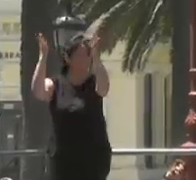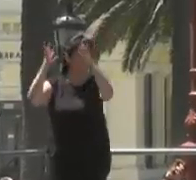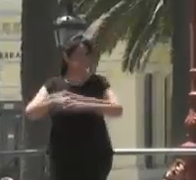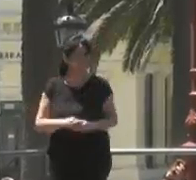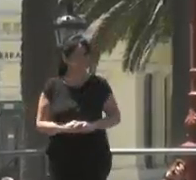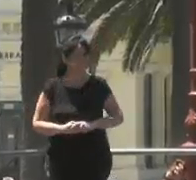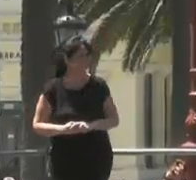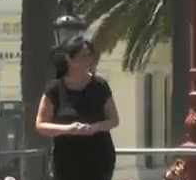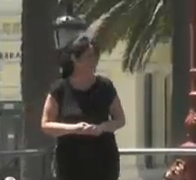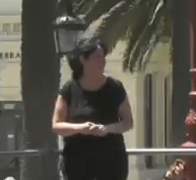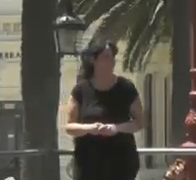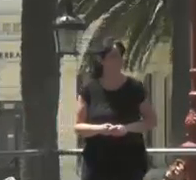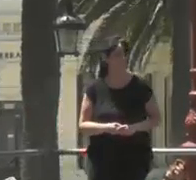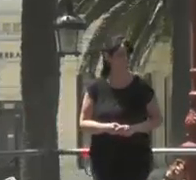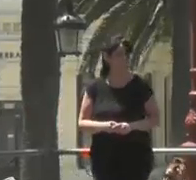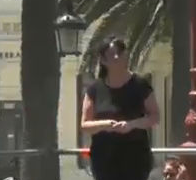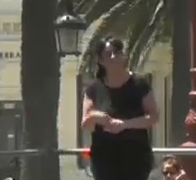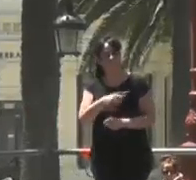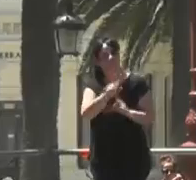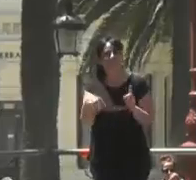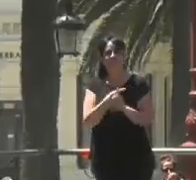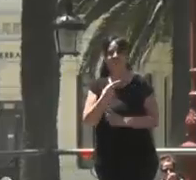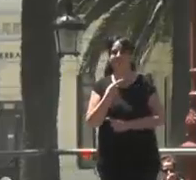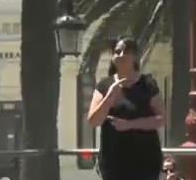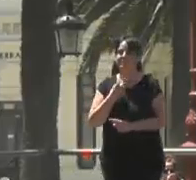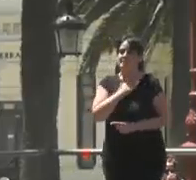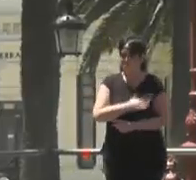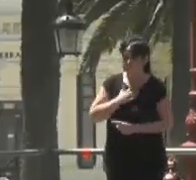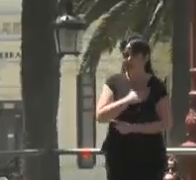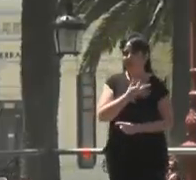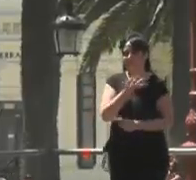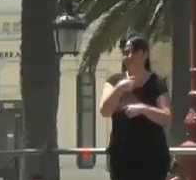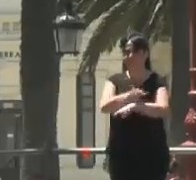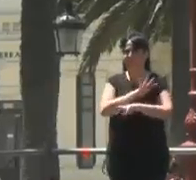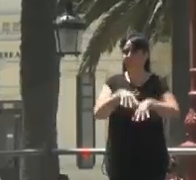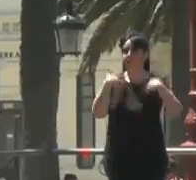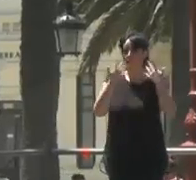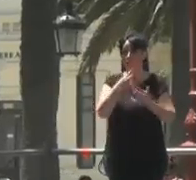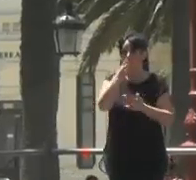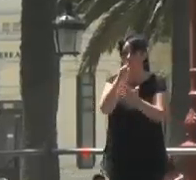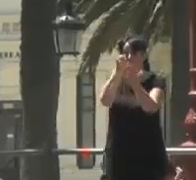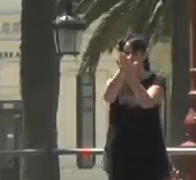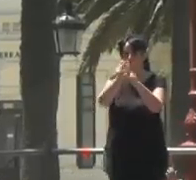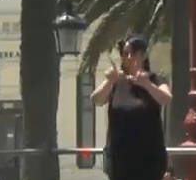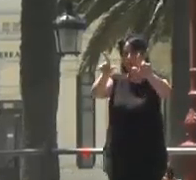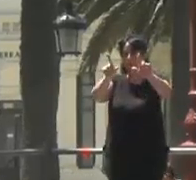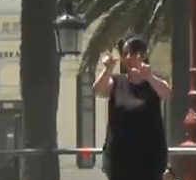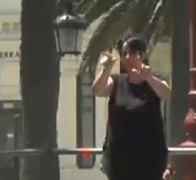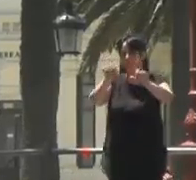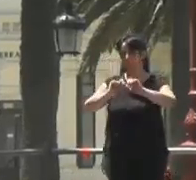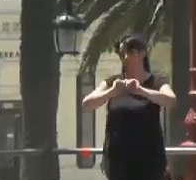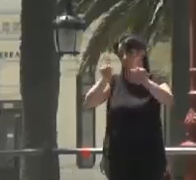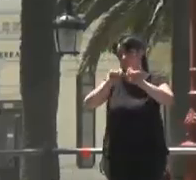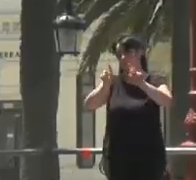E é un placer e é emocionante tamén estar aquí en fronte da fonte de Curros